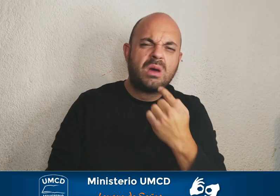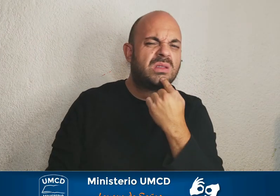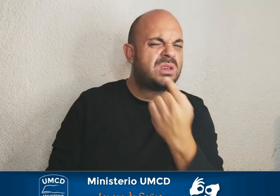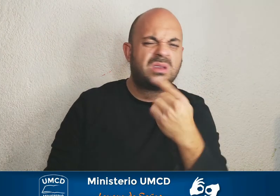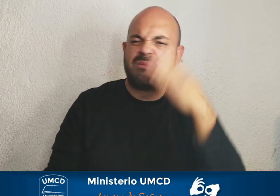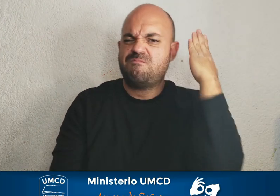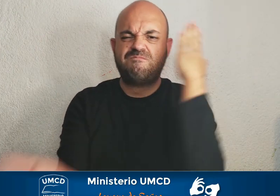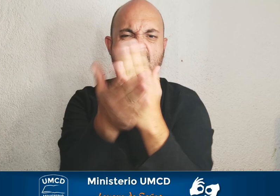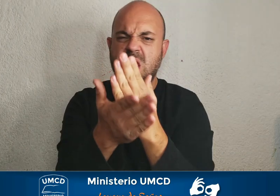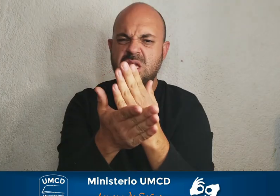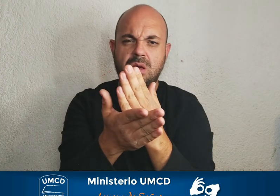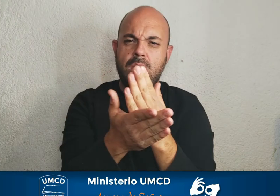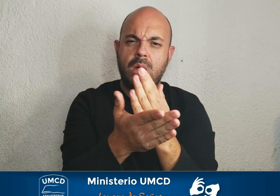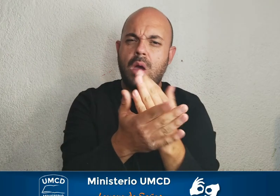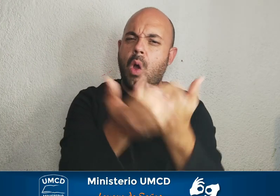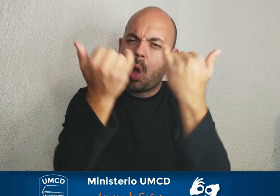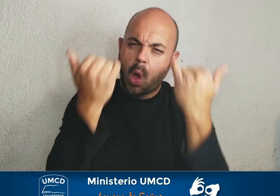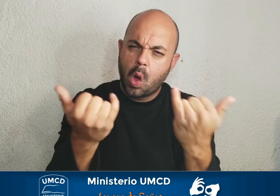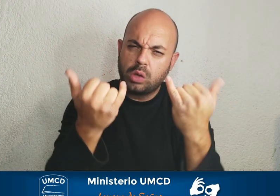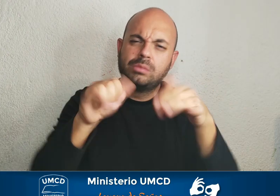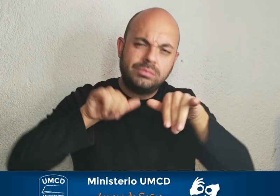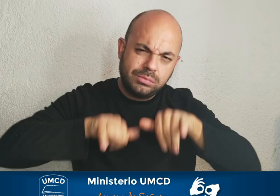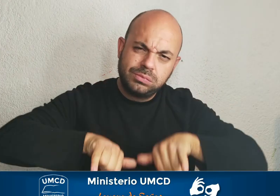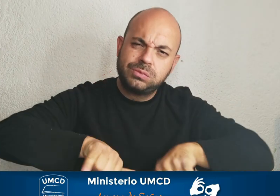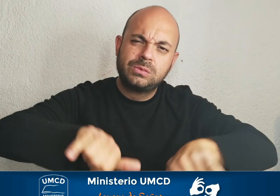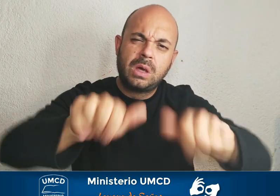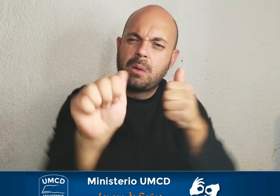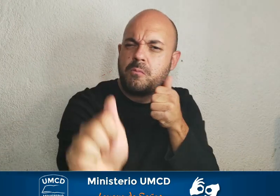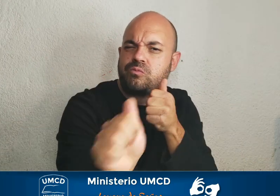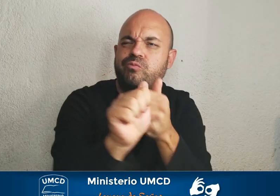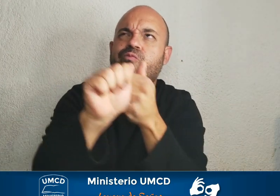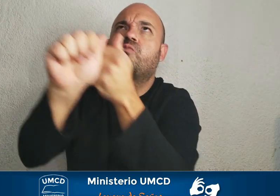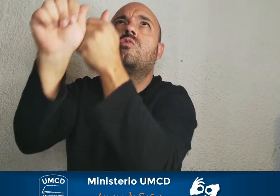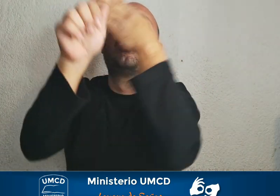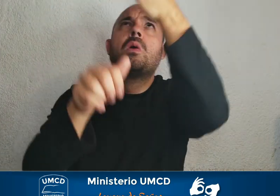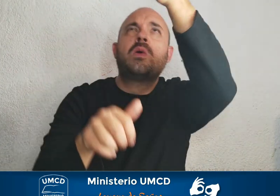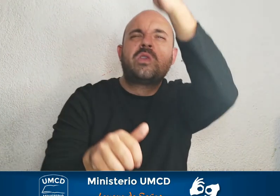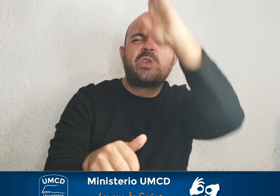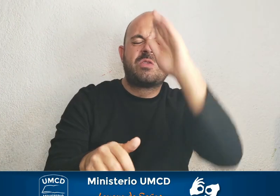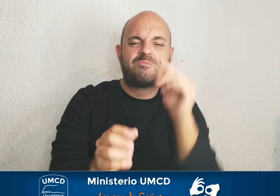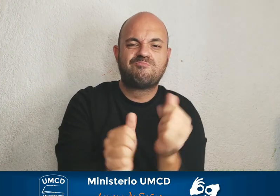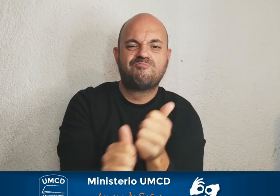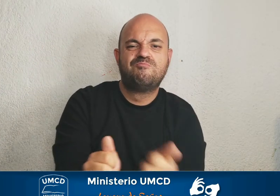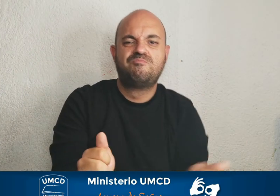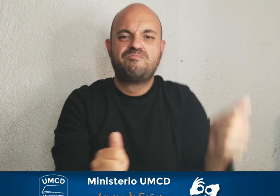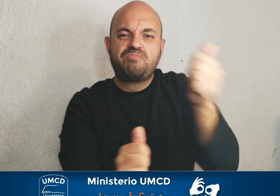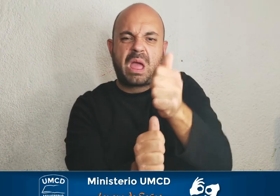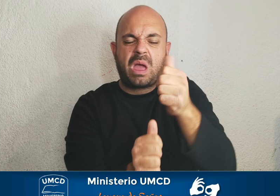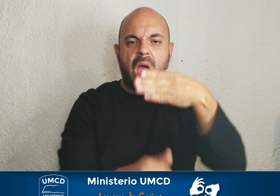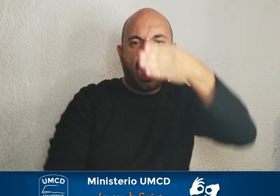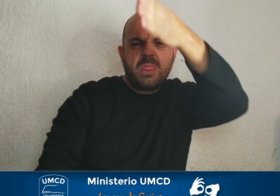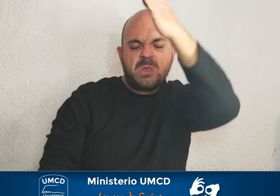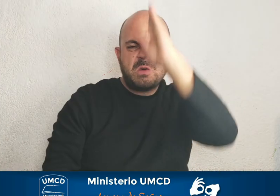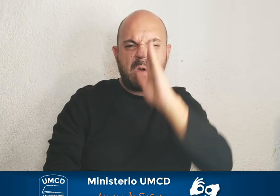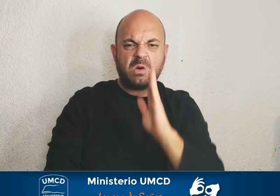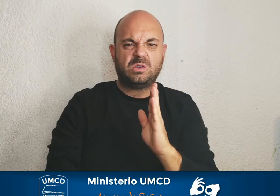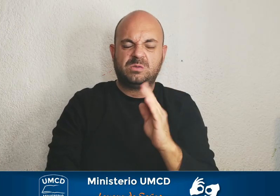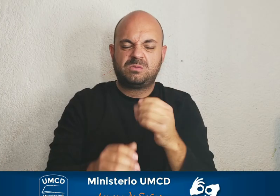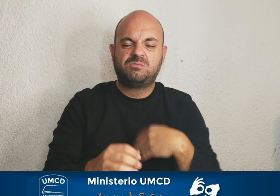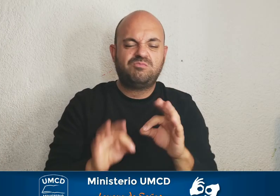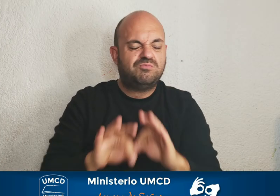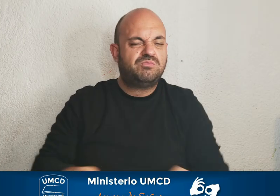yo: basta de ti, y póngalo al Señor en el trono de su vida, y comprométase a seguir,